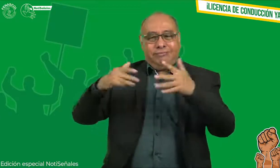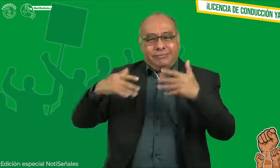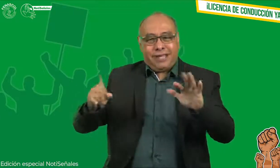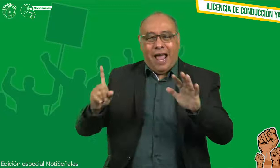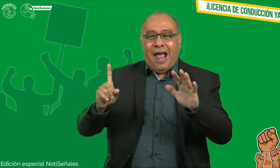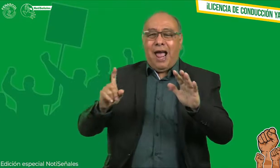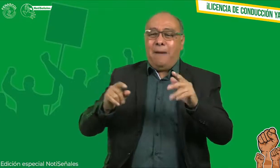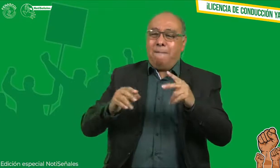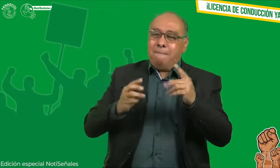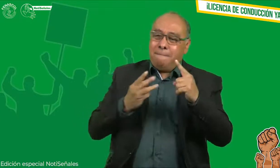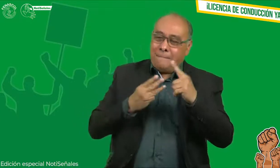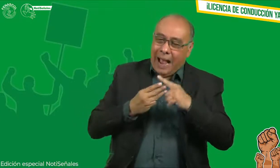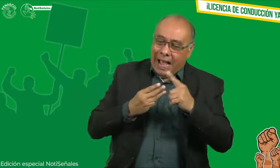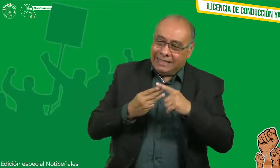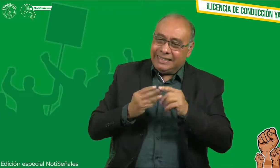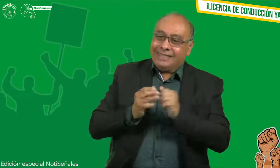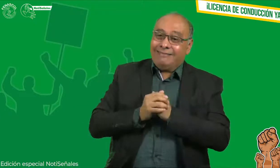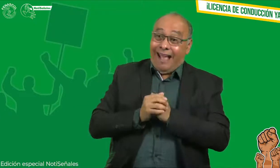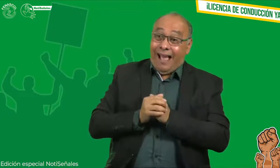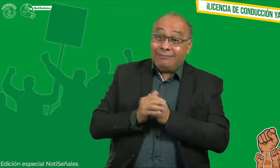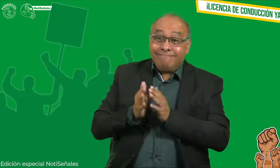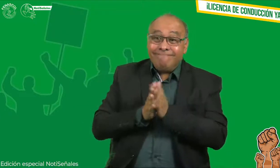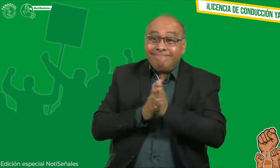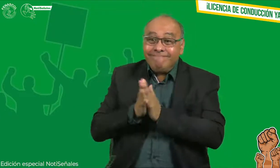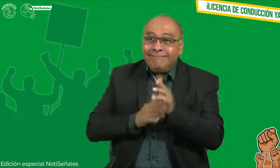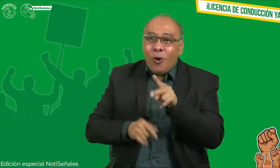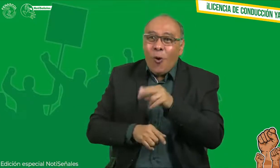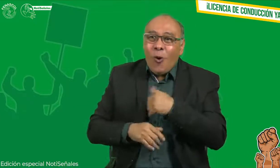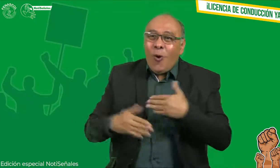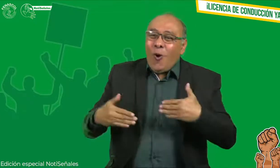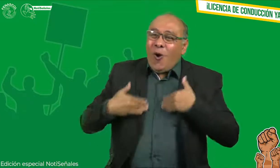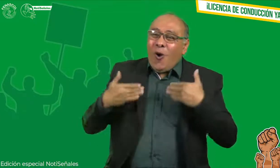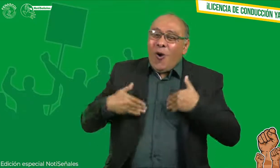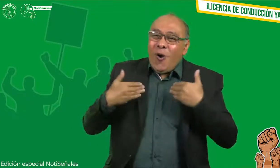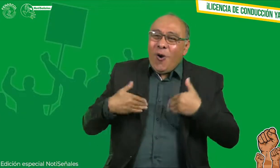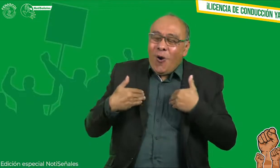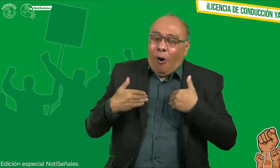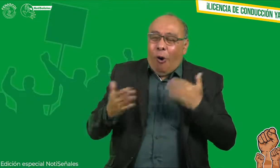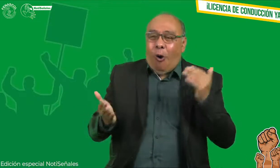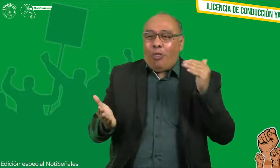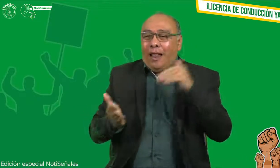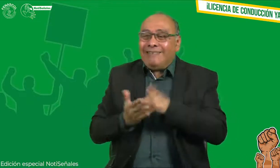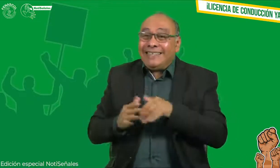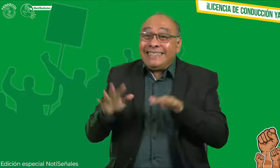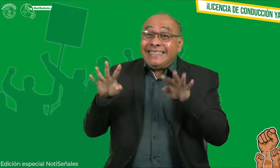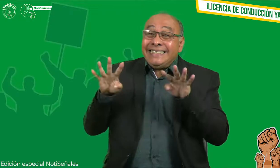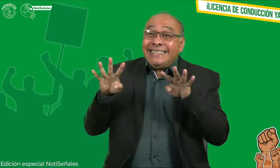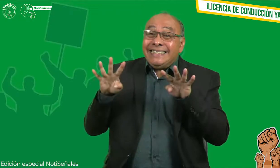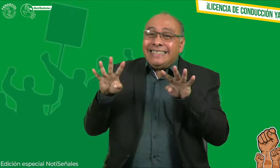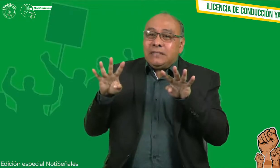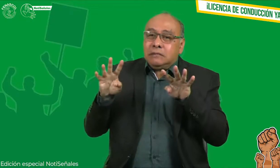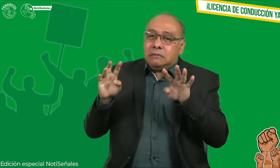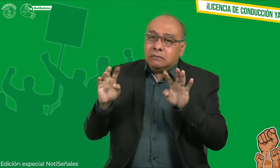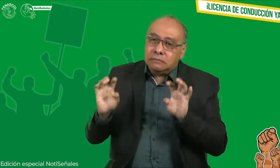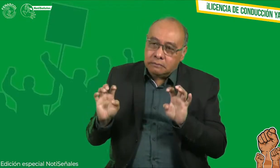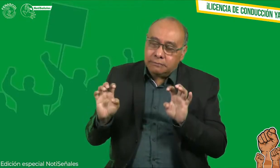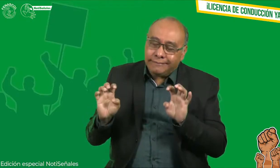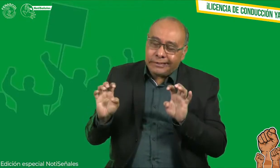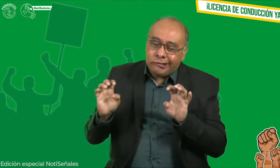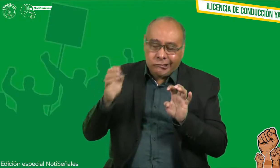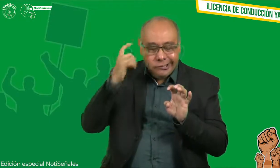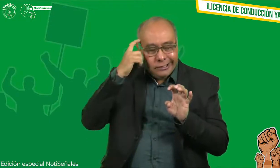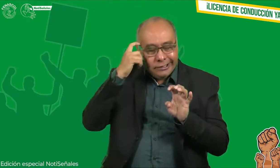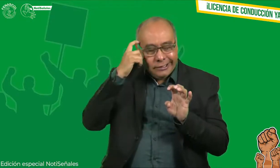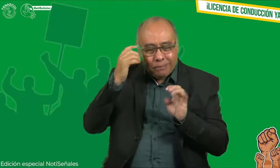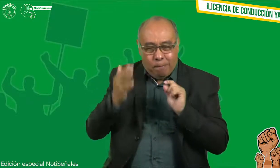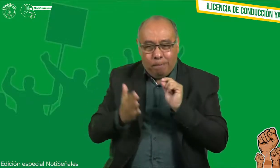hoy, en la cual el viceministro estaba dando la información, haciendo pública la información de la resolución de